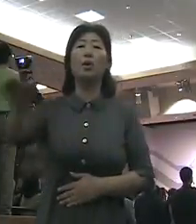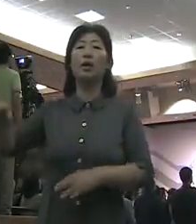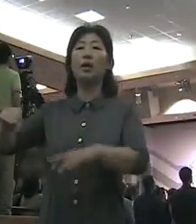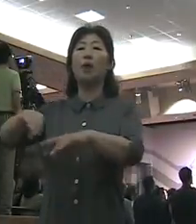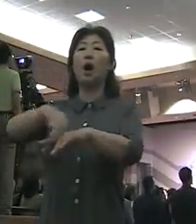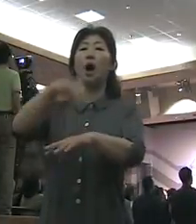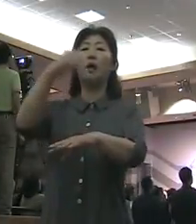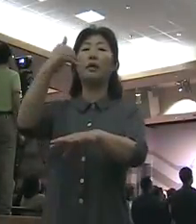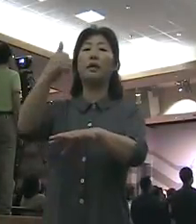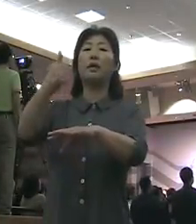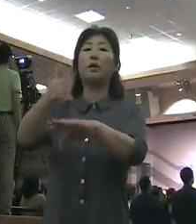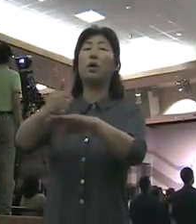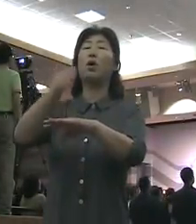우리 왕이여,